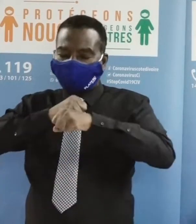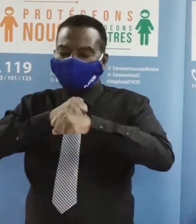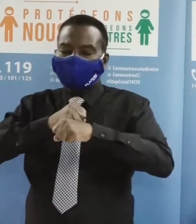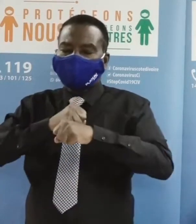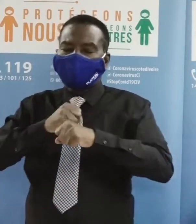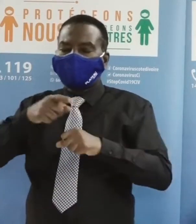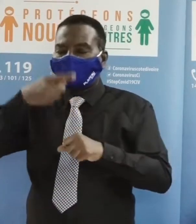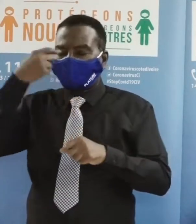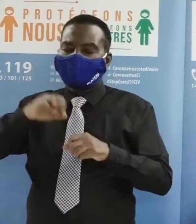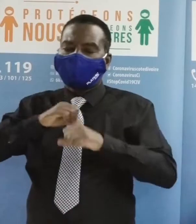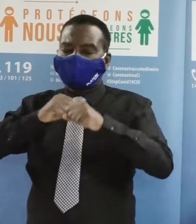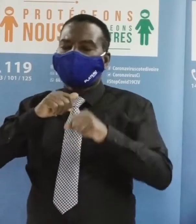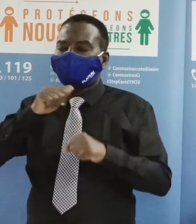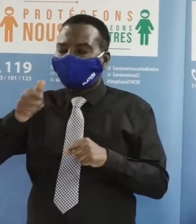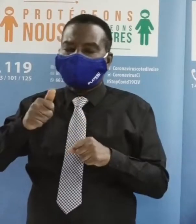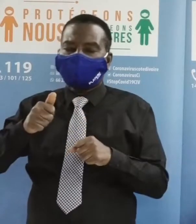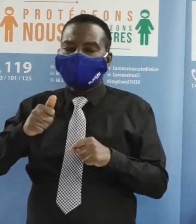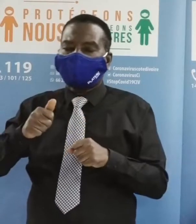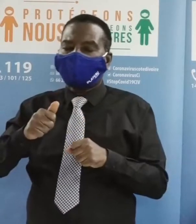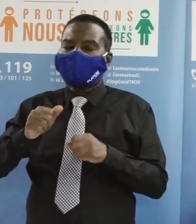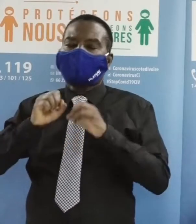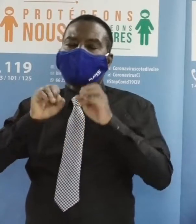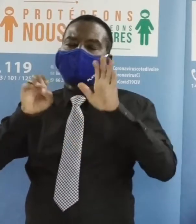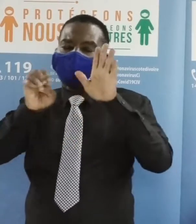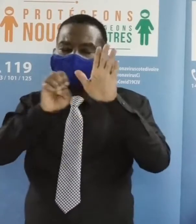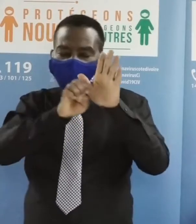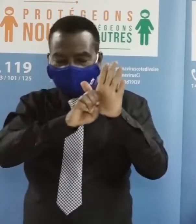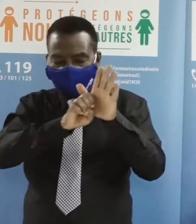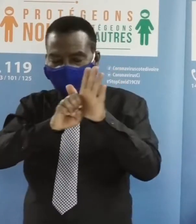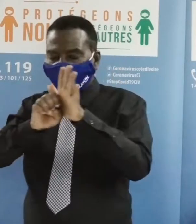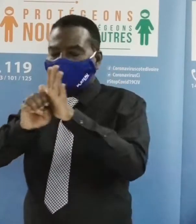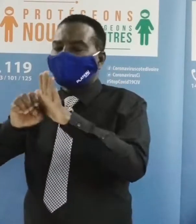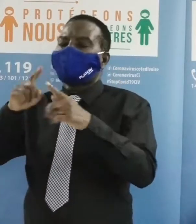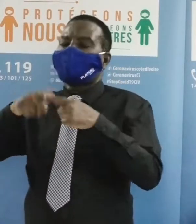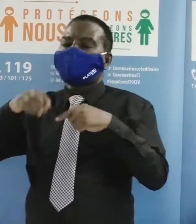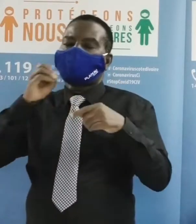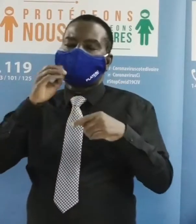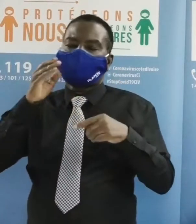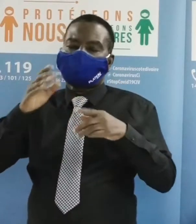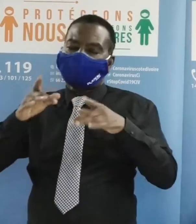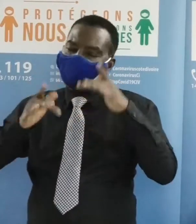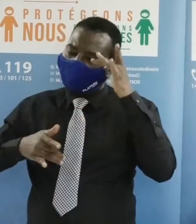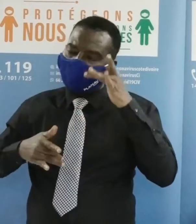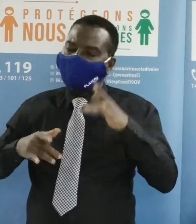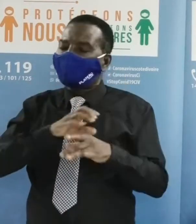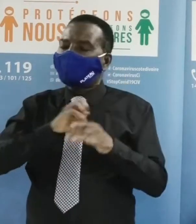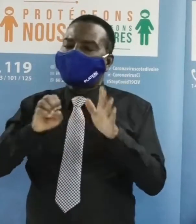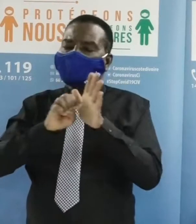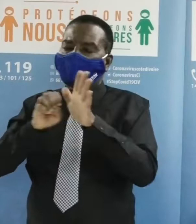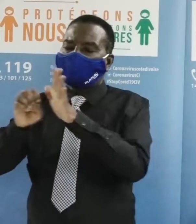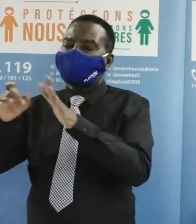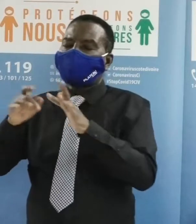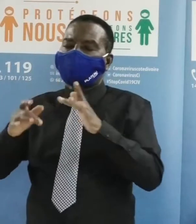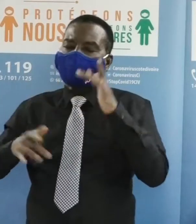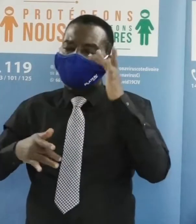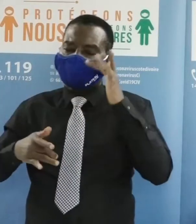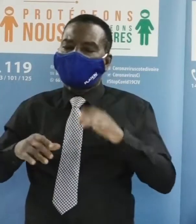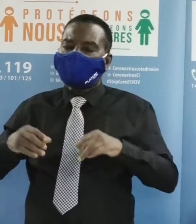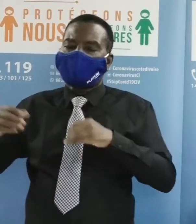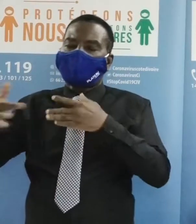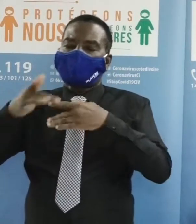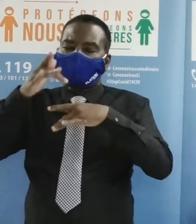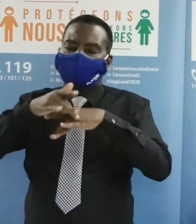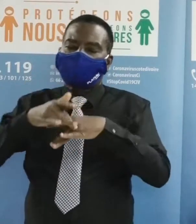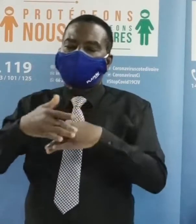la session ne se protège pas on exposer aux mains à la maladie et si on exposait la maladie en contamine également nos proches